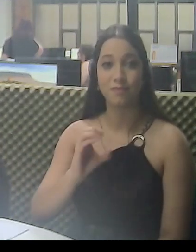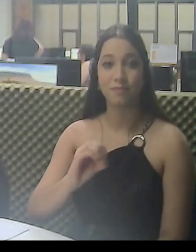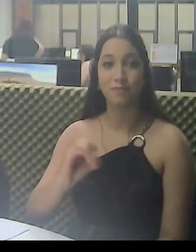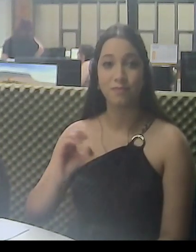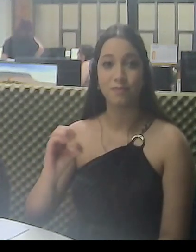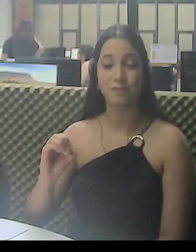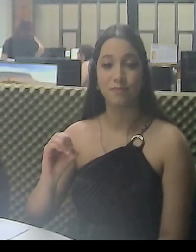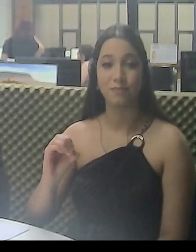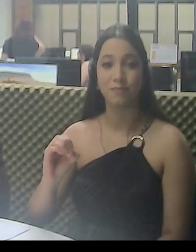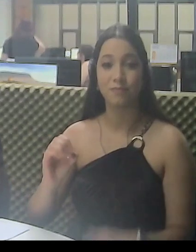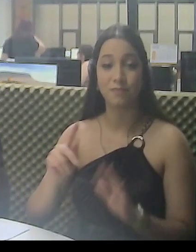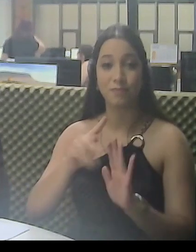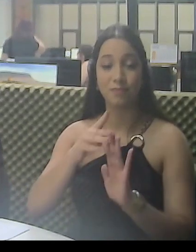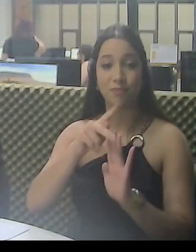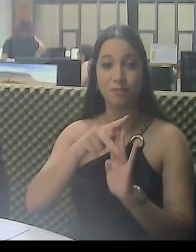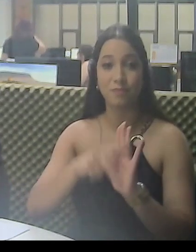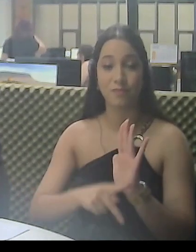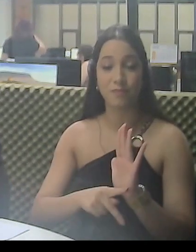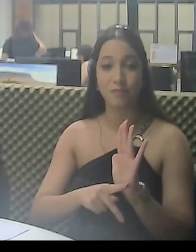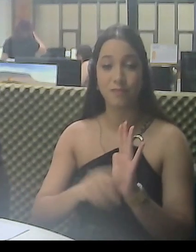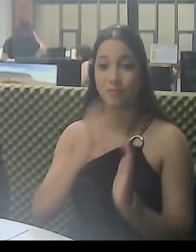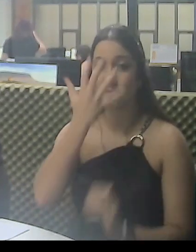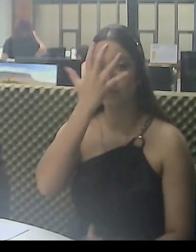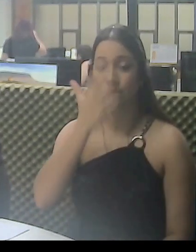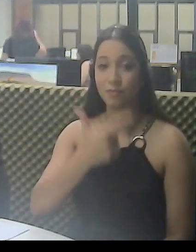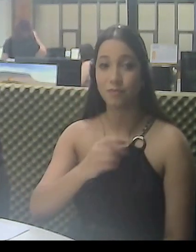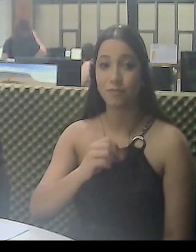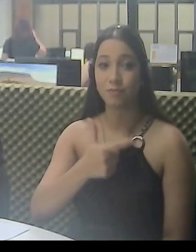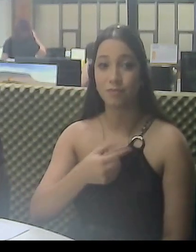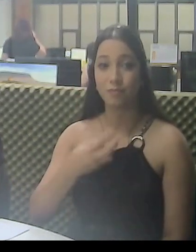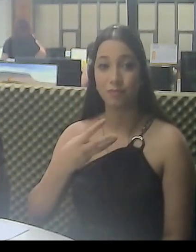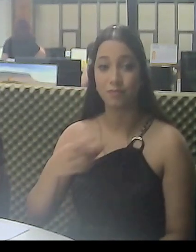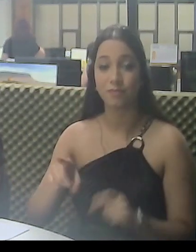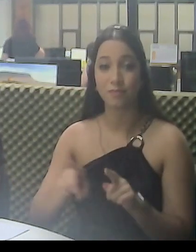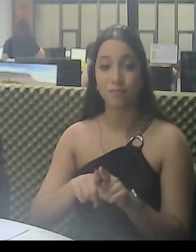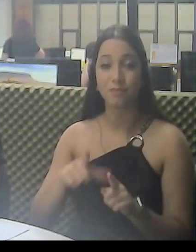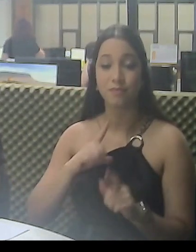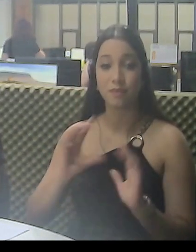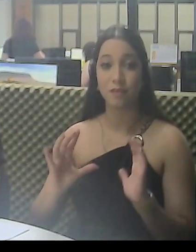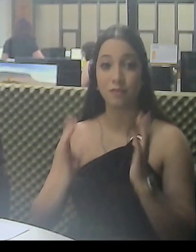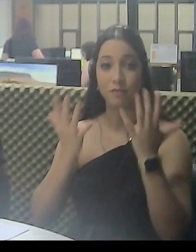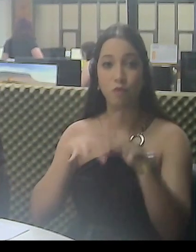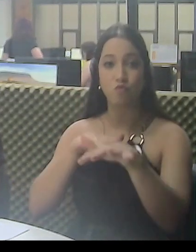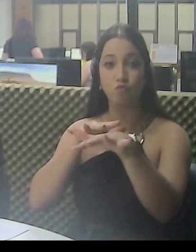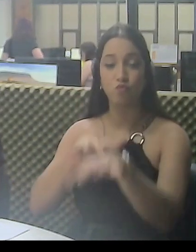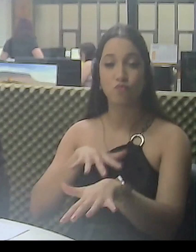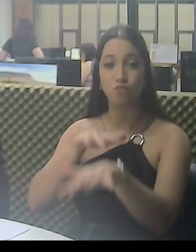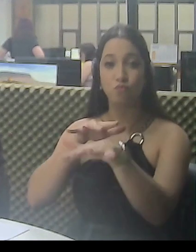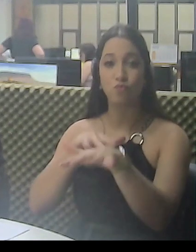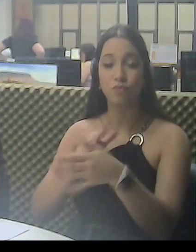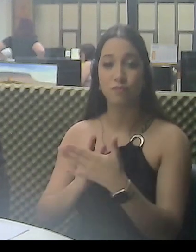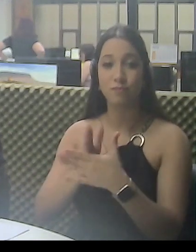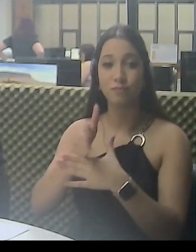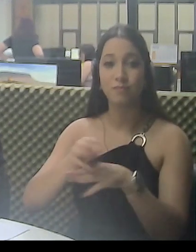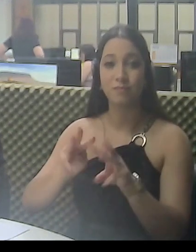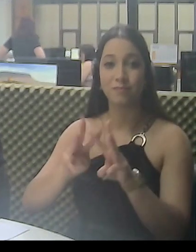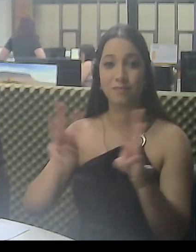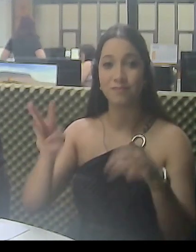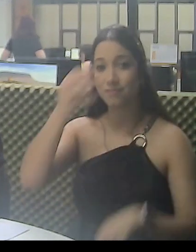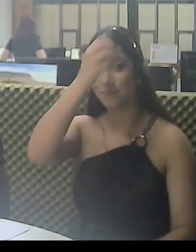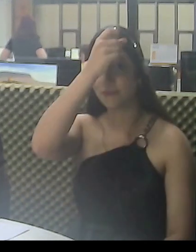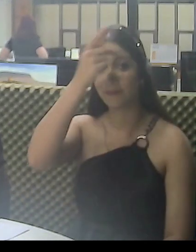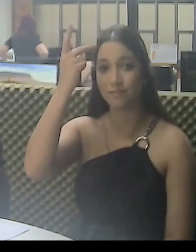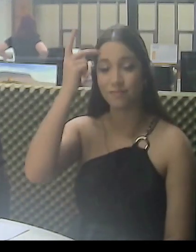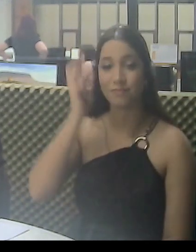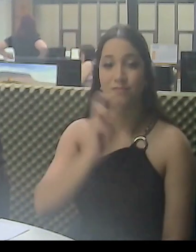3234-1600. A programação do Carnaval 2023 também conta com bailes e desfiles. Acesse o portal da Prefeitura